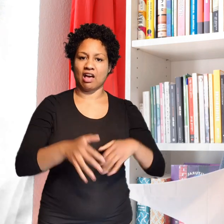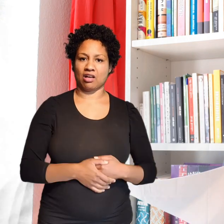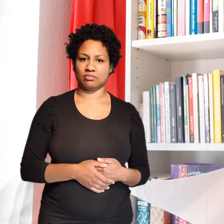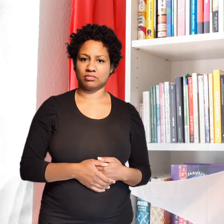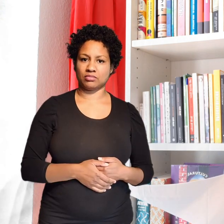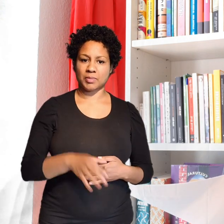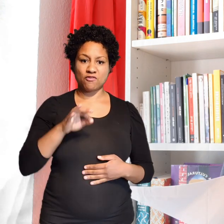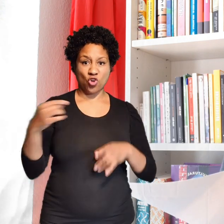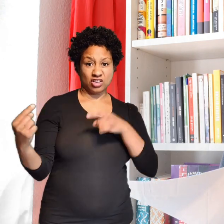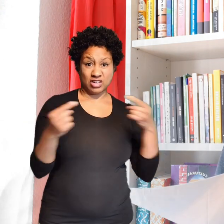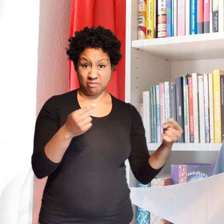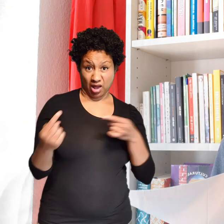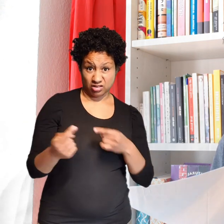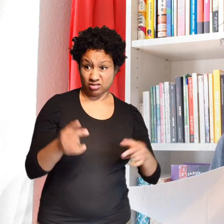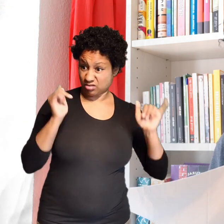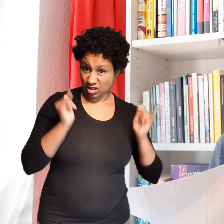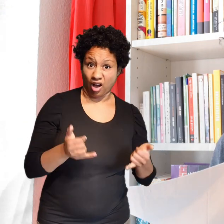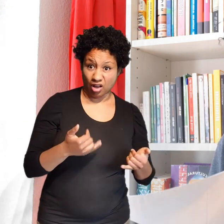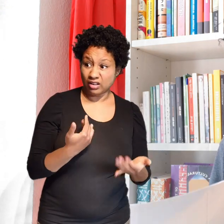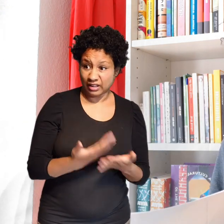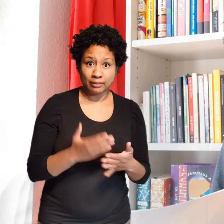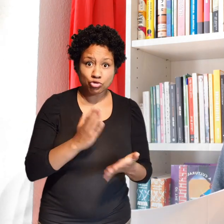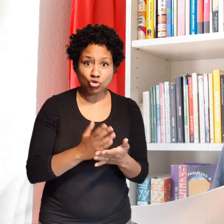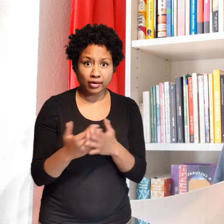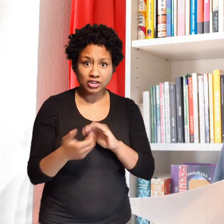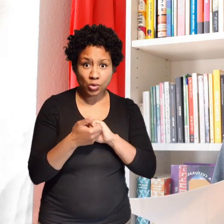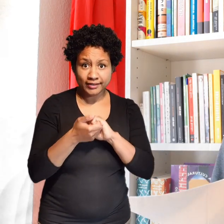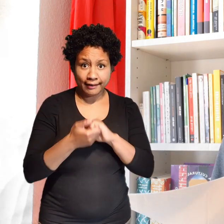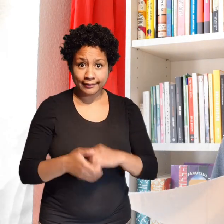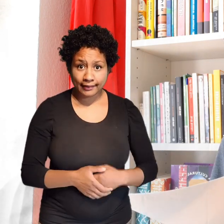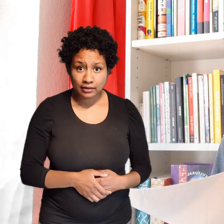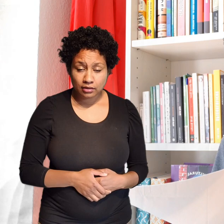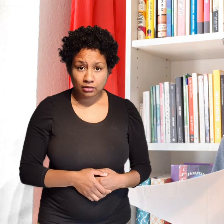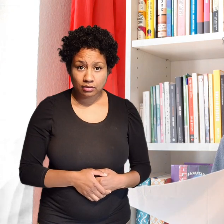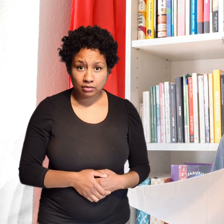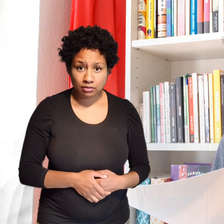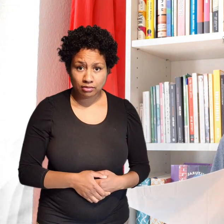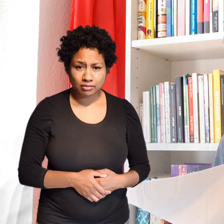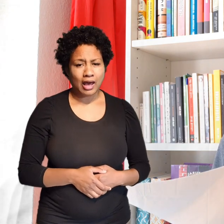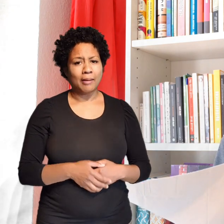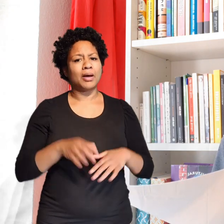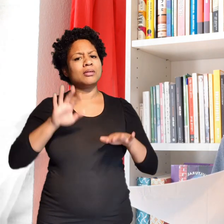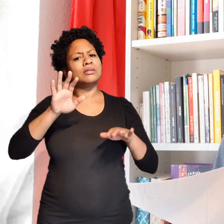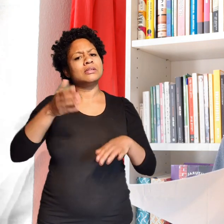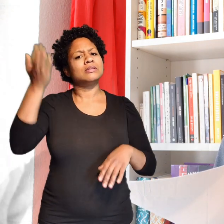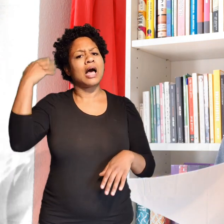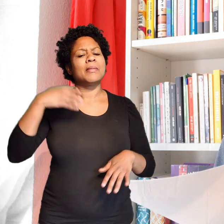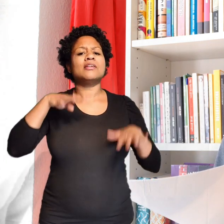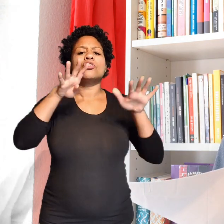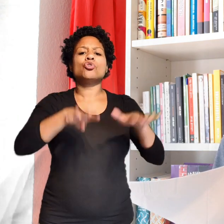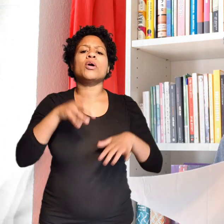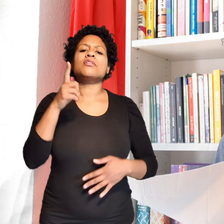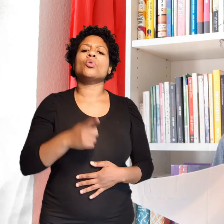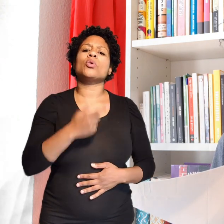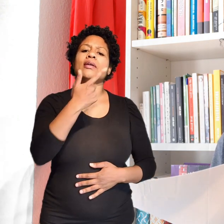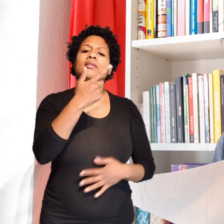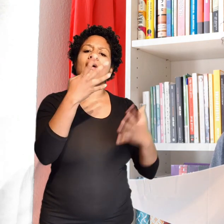zu spielen, dass es sie überhaupt geben könnte. Doch in der 1992